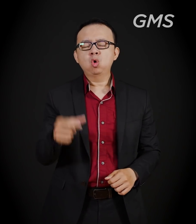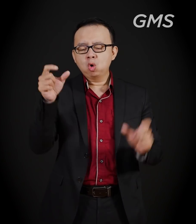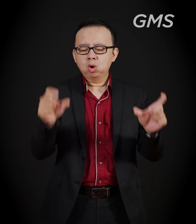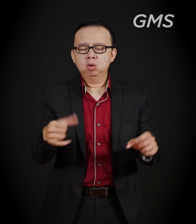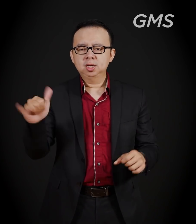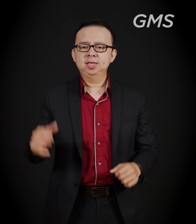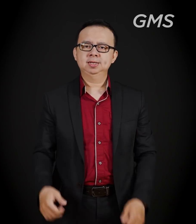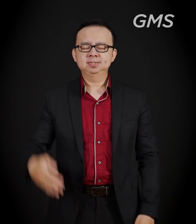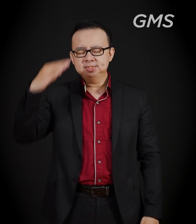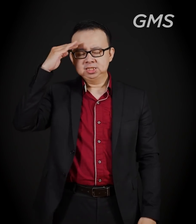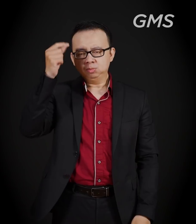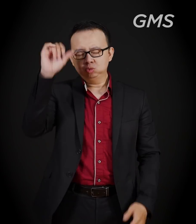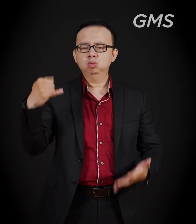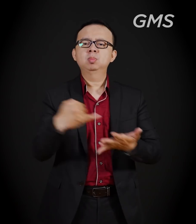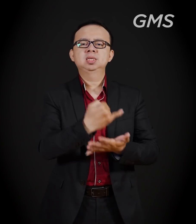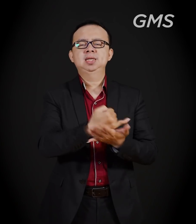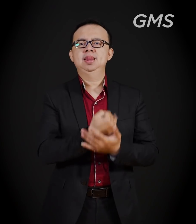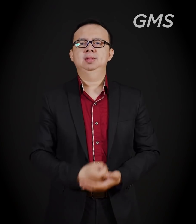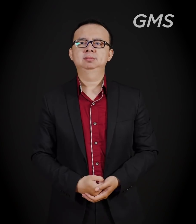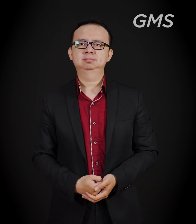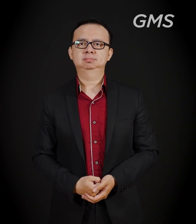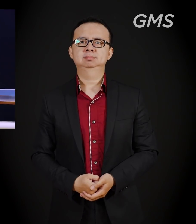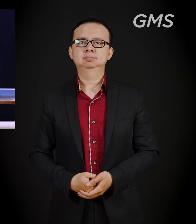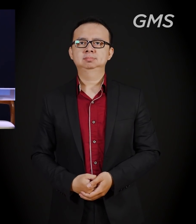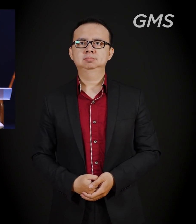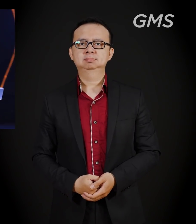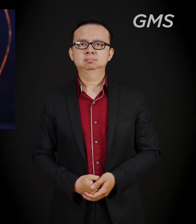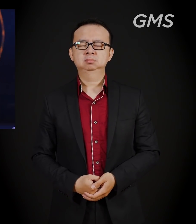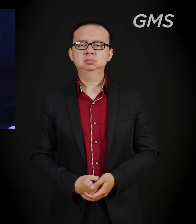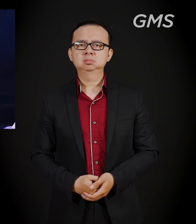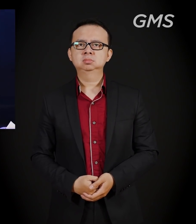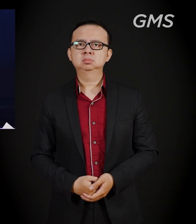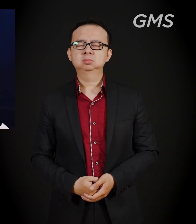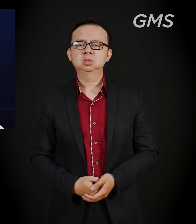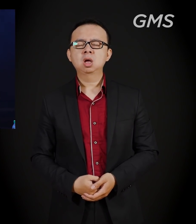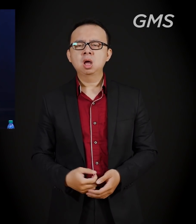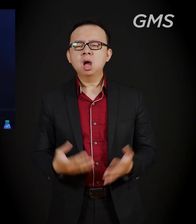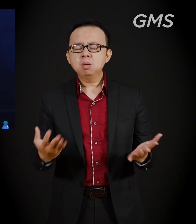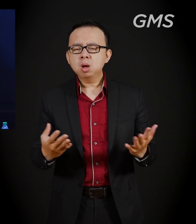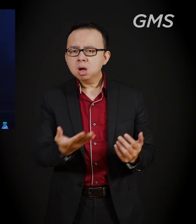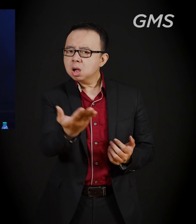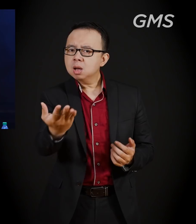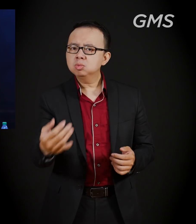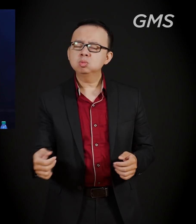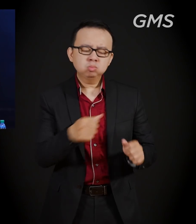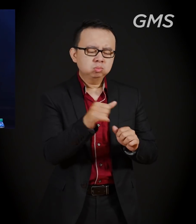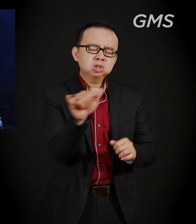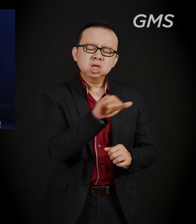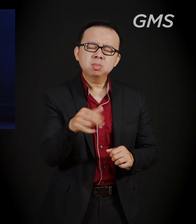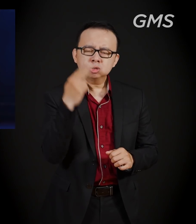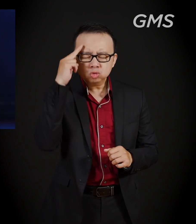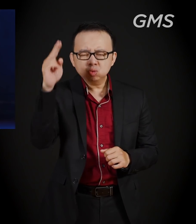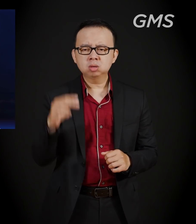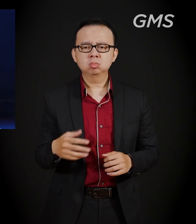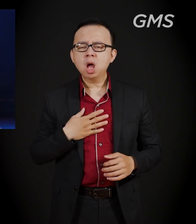menginjil. Lalu sudah menatap saya dan berkata, jadi saya gak disertai Tuhan, I don't know. Tapi satu yang